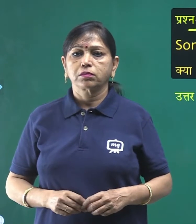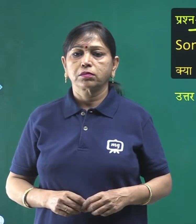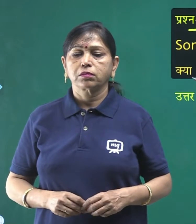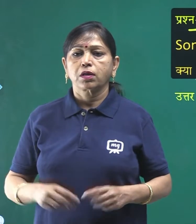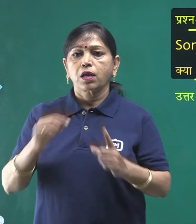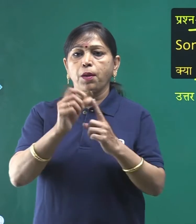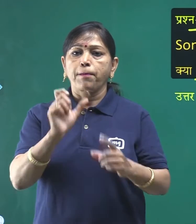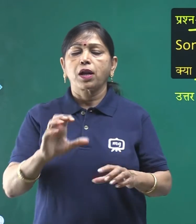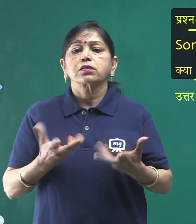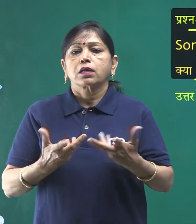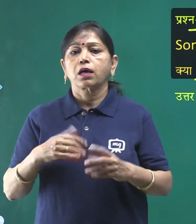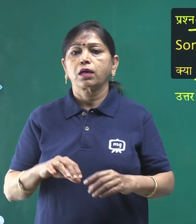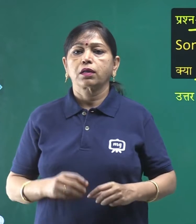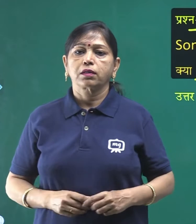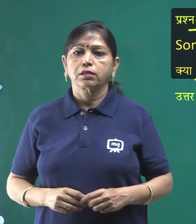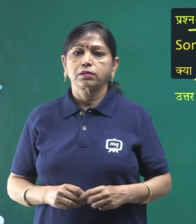प्रयास क्या है?